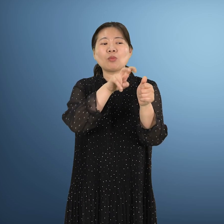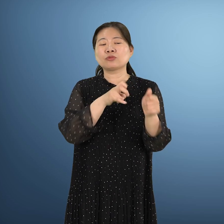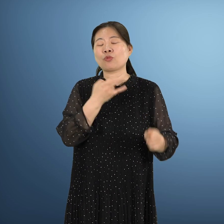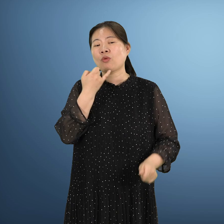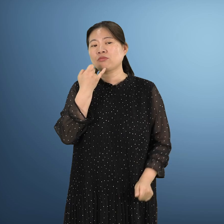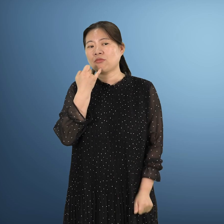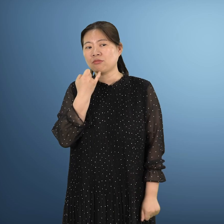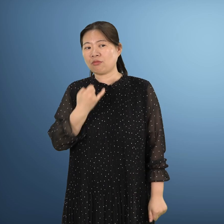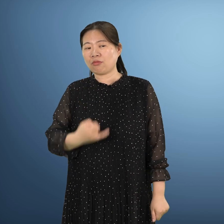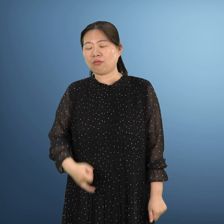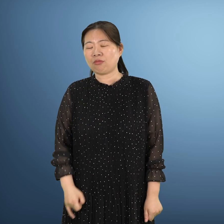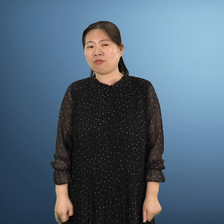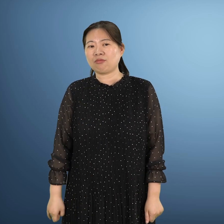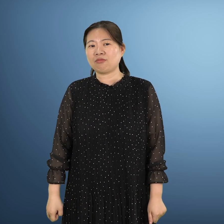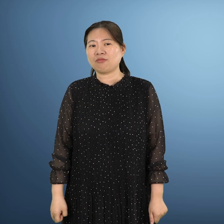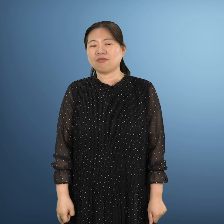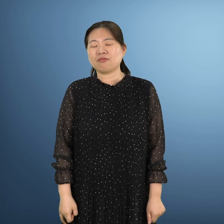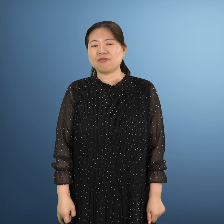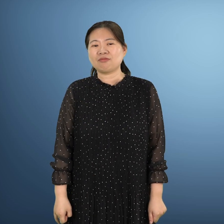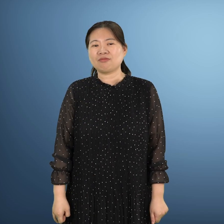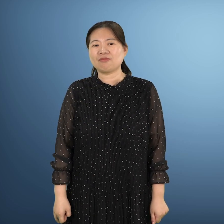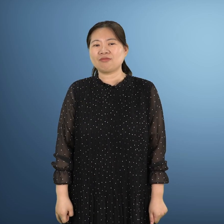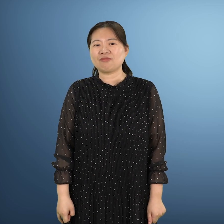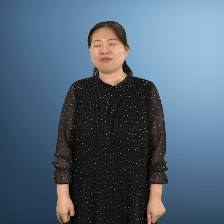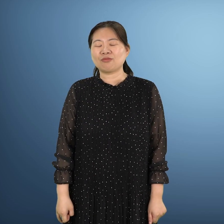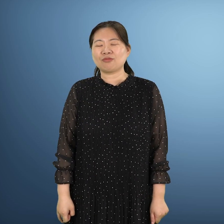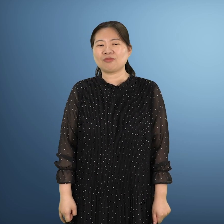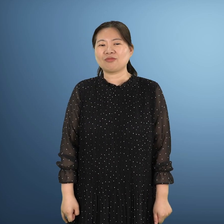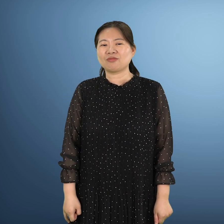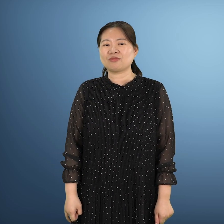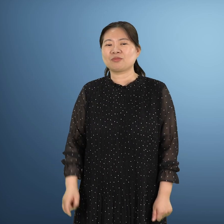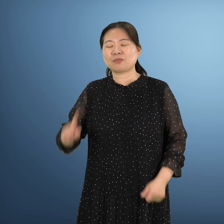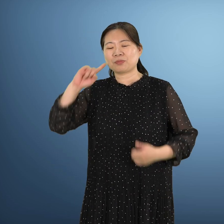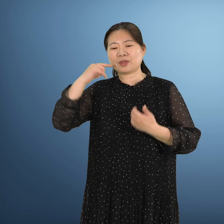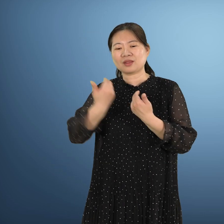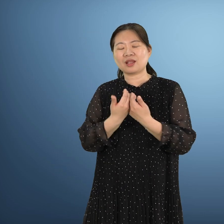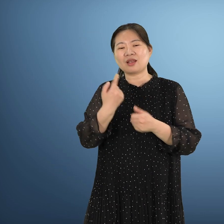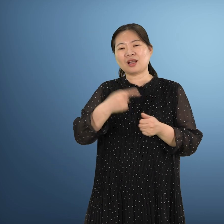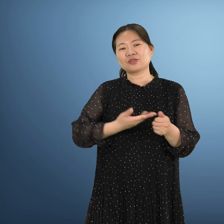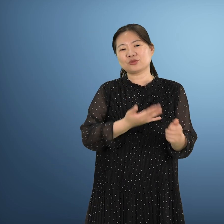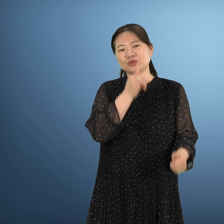된다. 이렇게 역설적으로 가르친 겁니다.